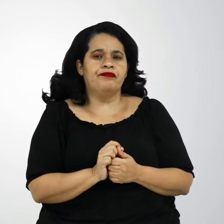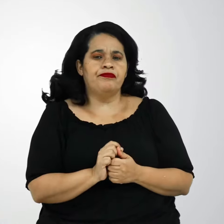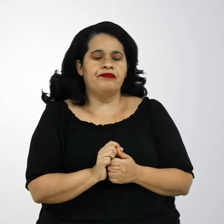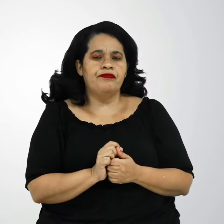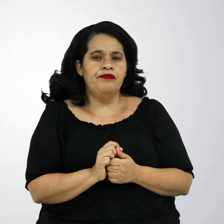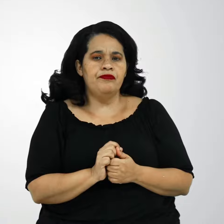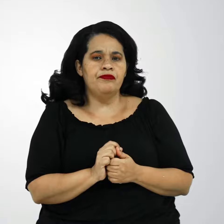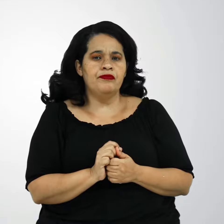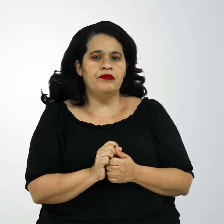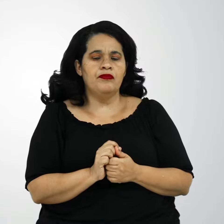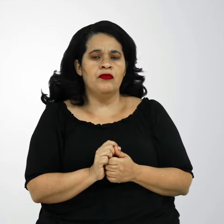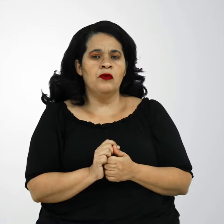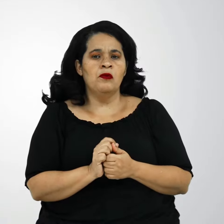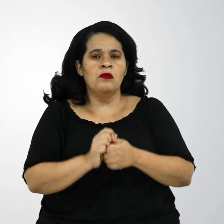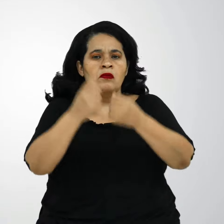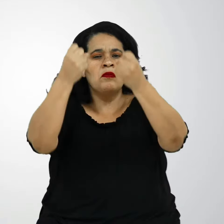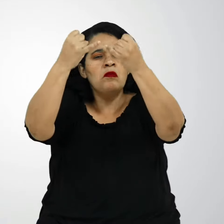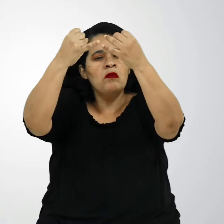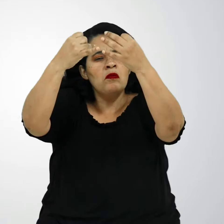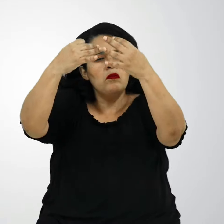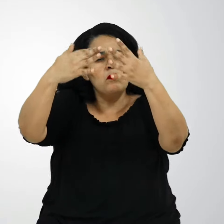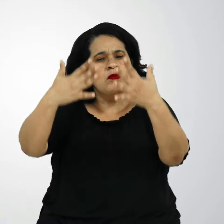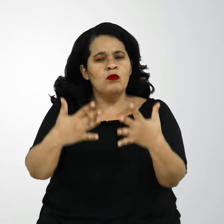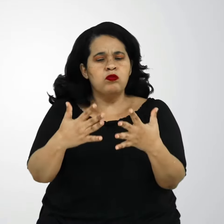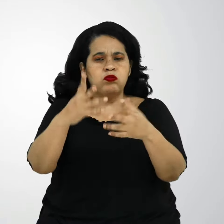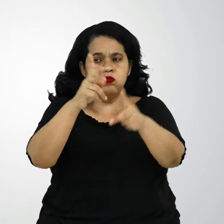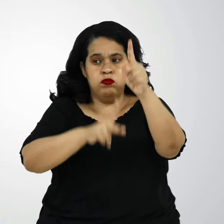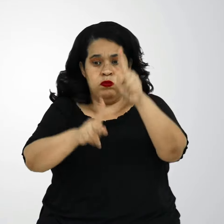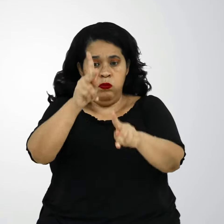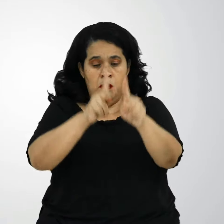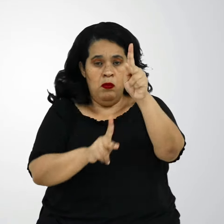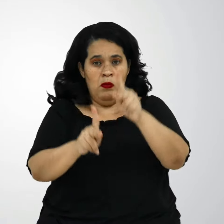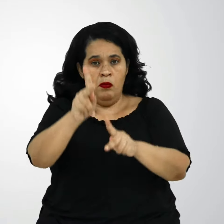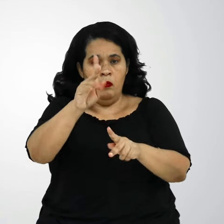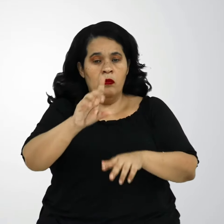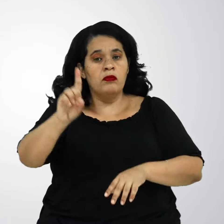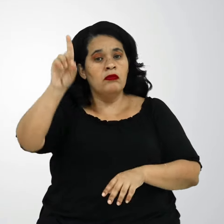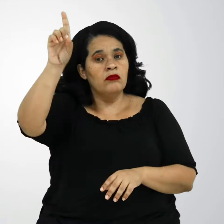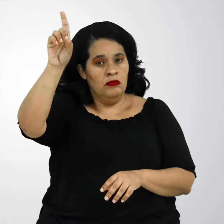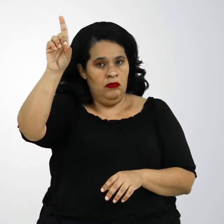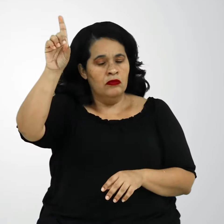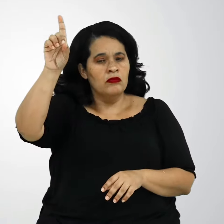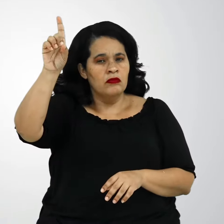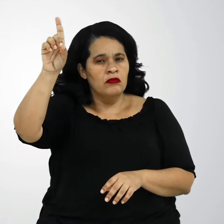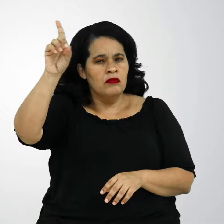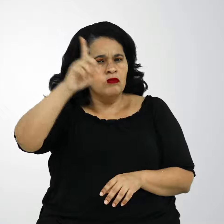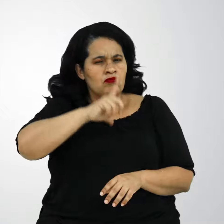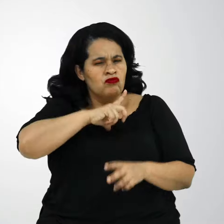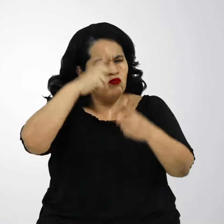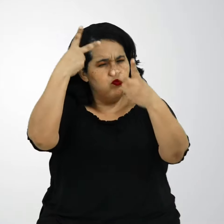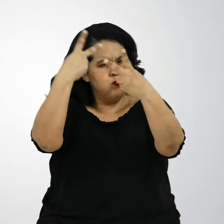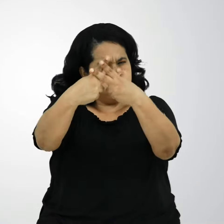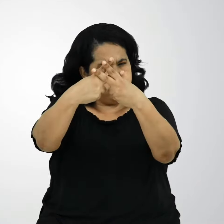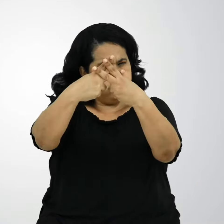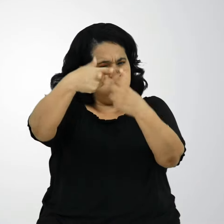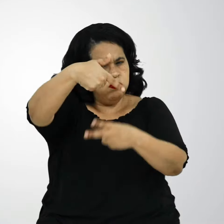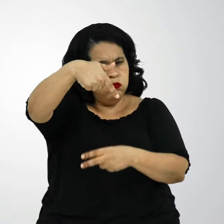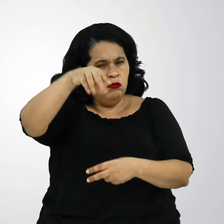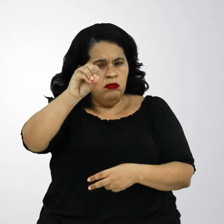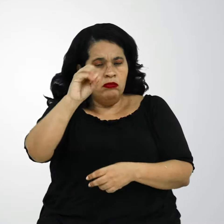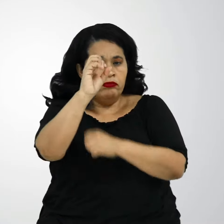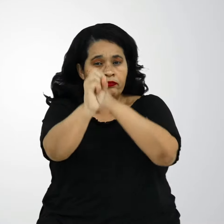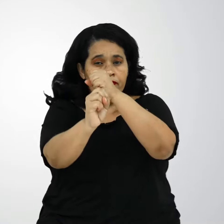descreve que o povo de Israel, o povo de Deus, ficaria no cativeiro babilônico por 70